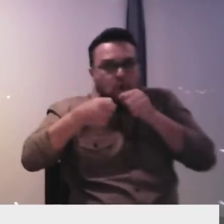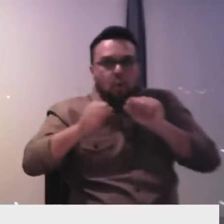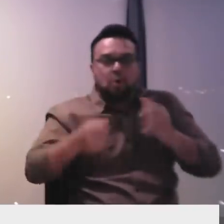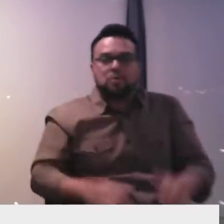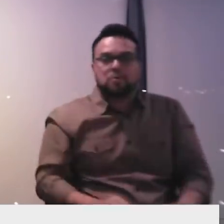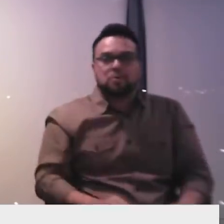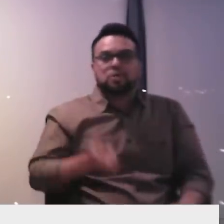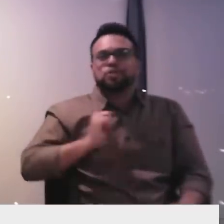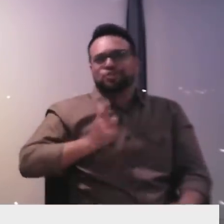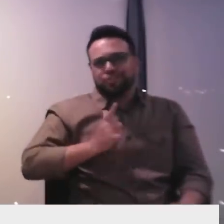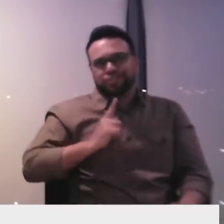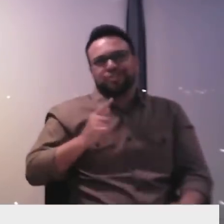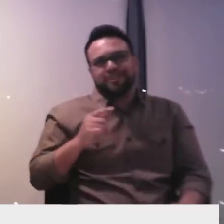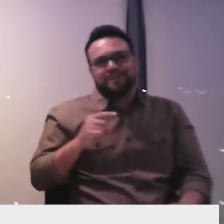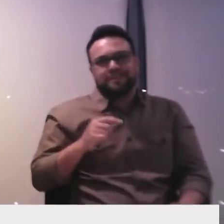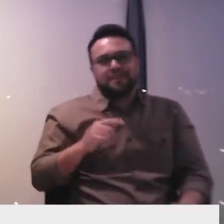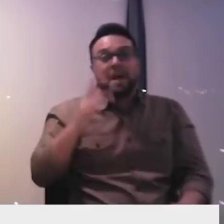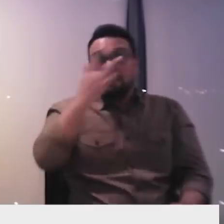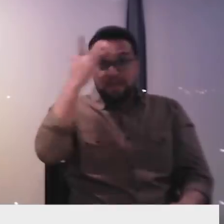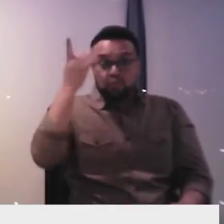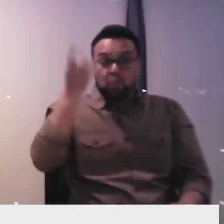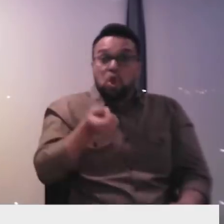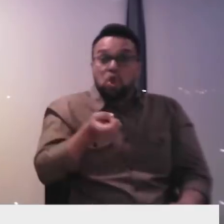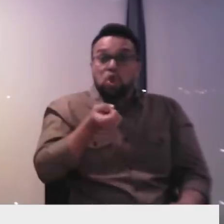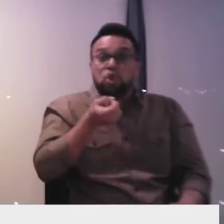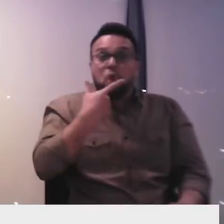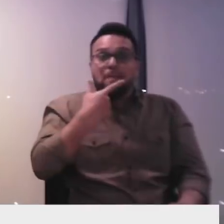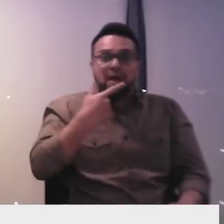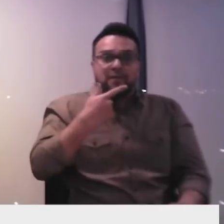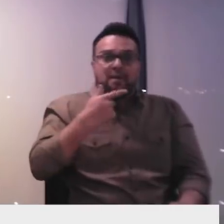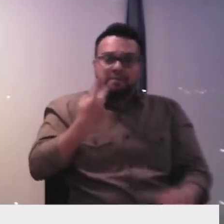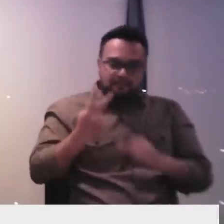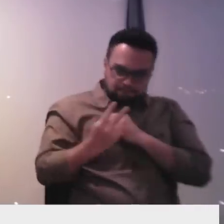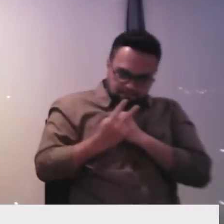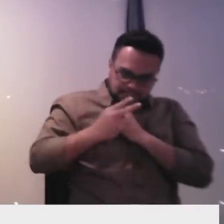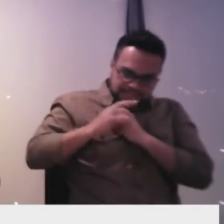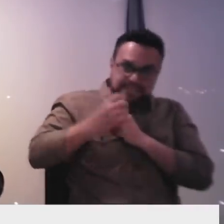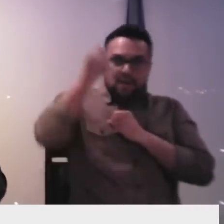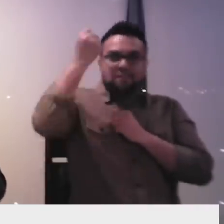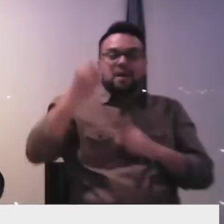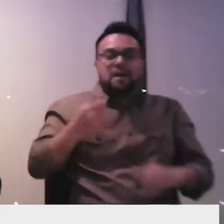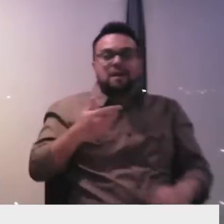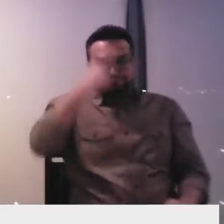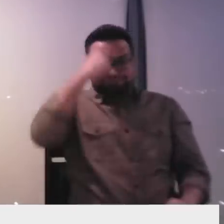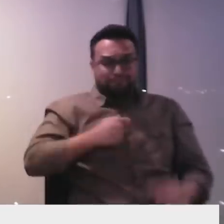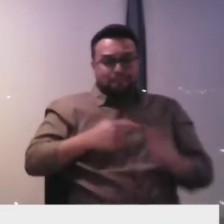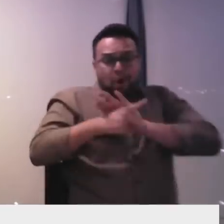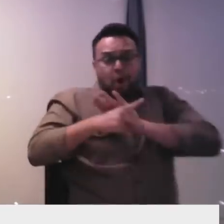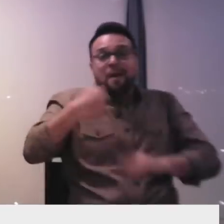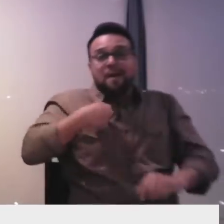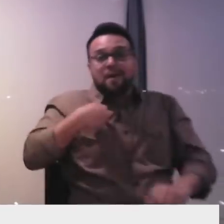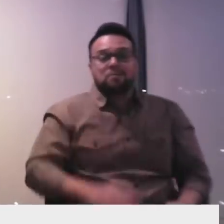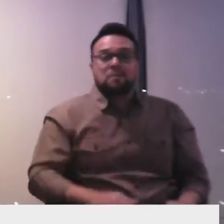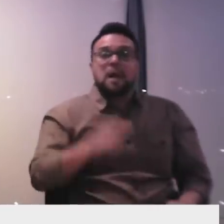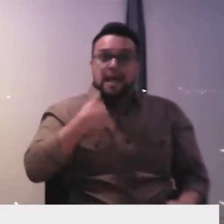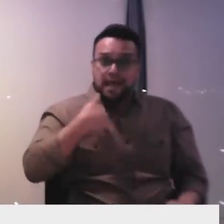Como tínhamos muita gente dizendo que tomando isso se safava. Inclusive eu não disse,